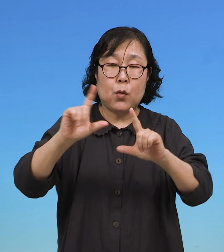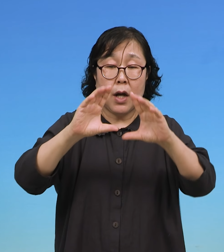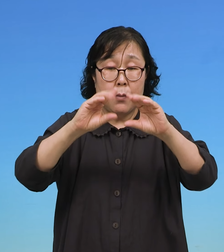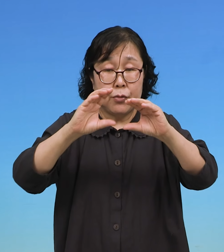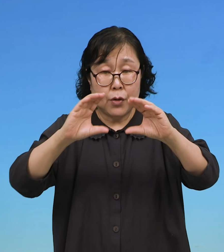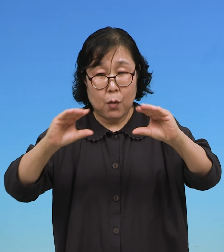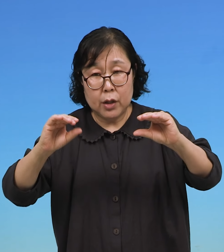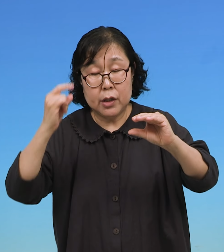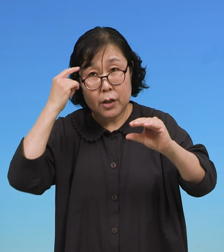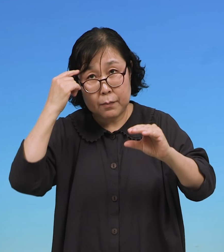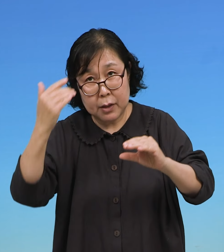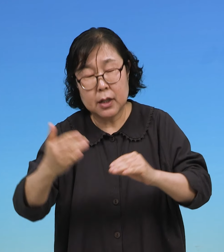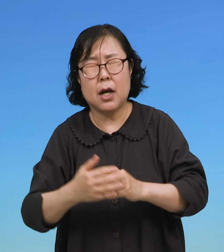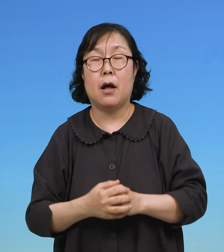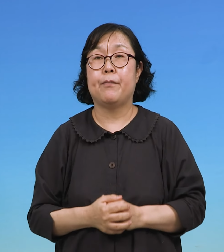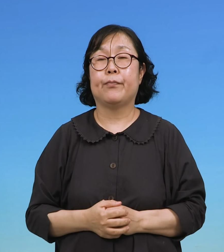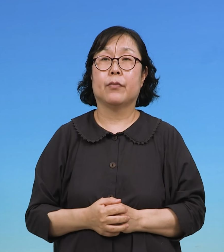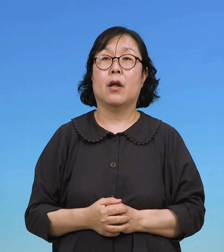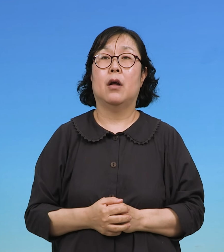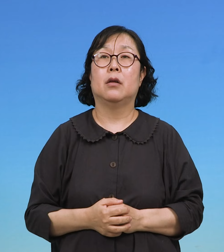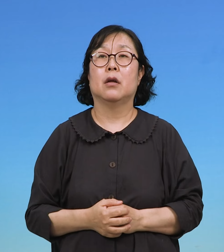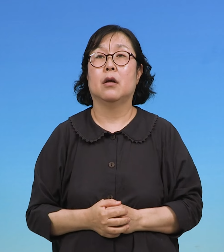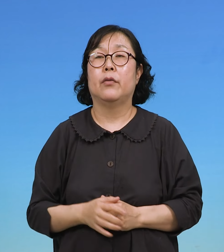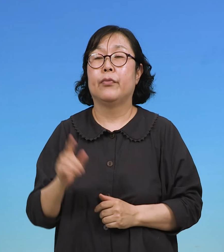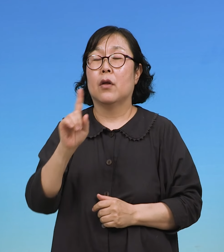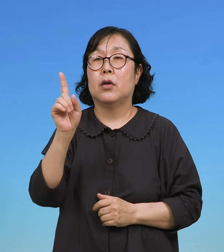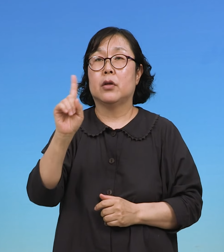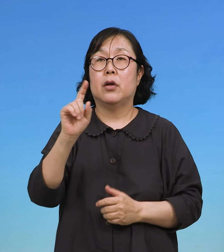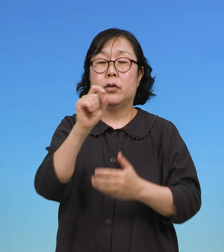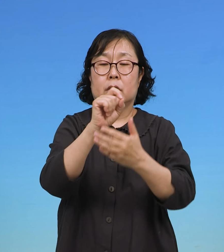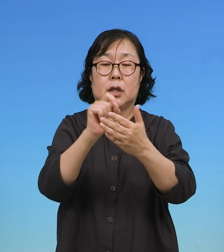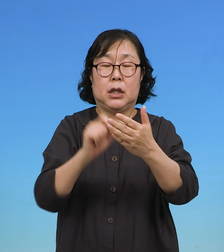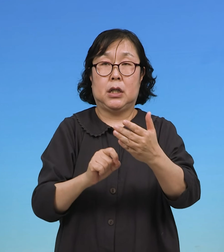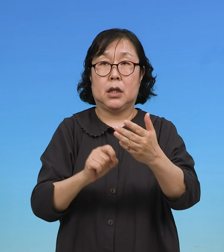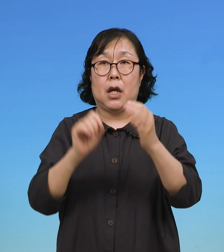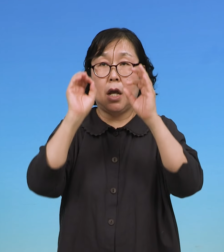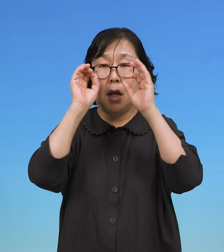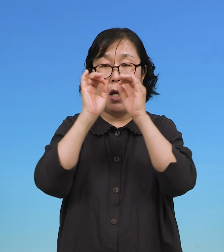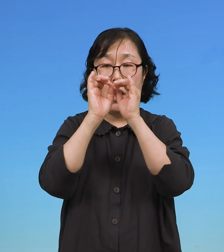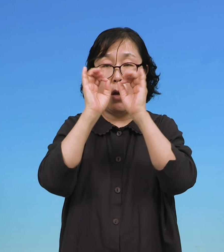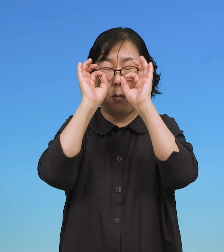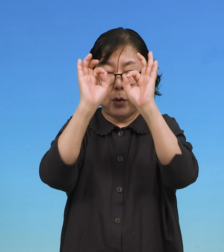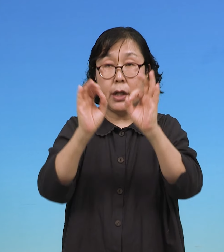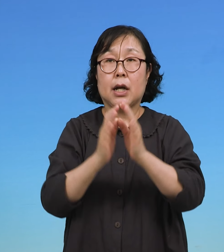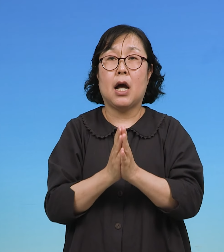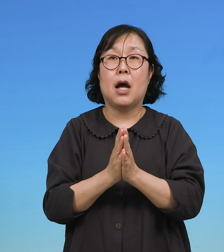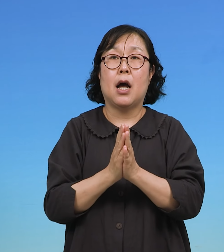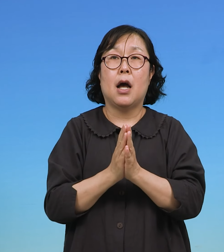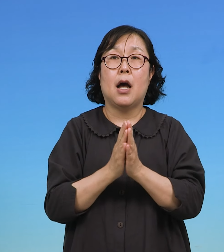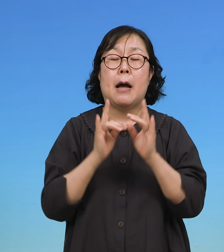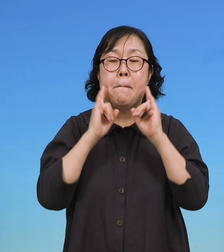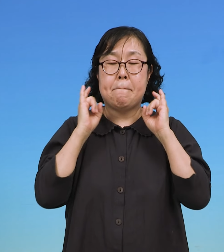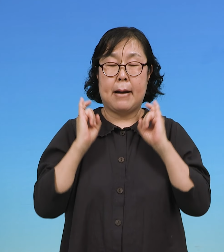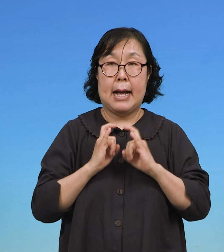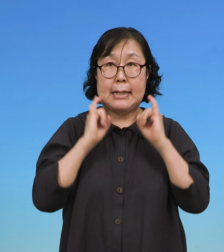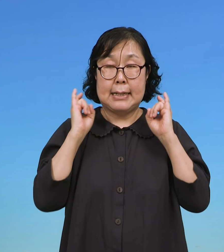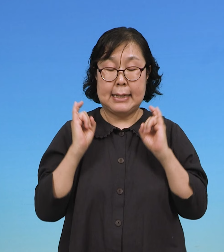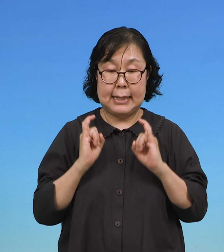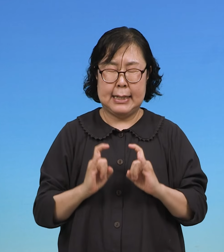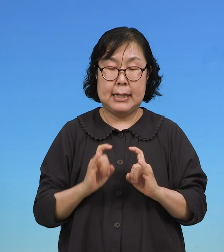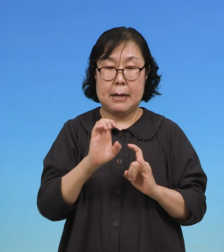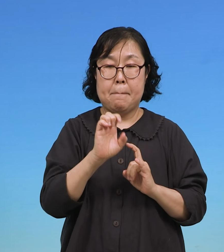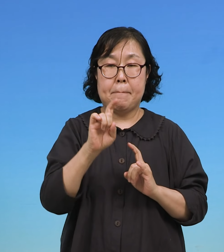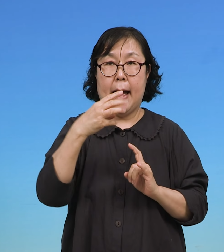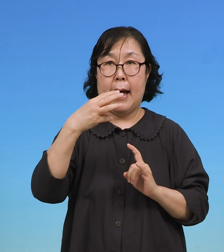최근에 어느 작가가 쓴 글에 보니까 이분이 이제 프랑스를 방문했나 봅니다. 파리의 어느